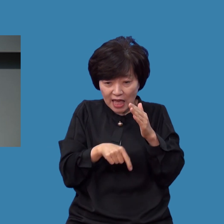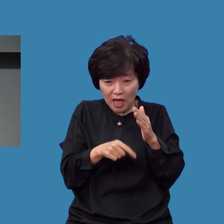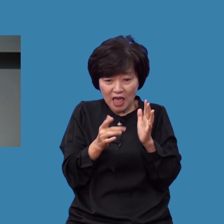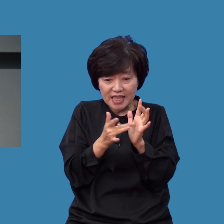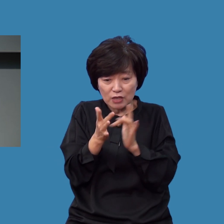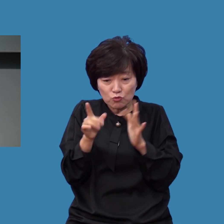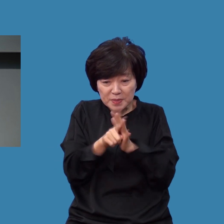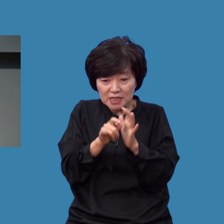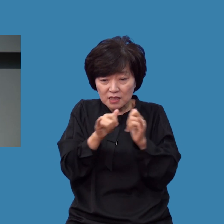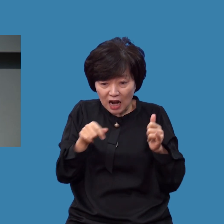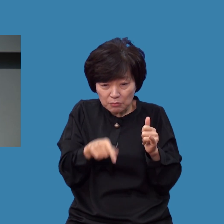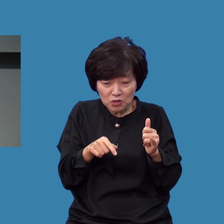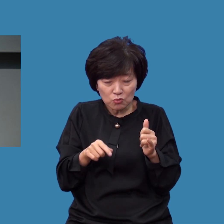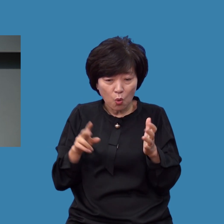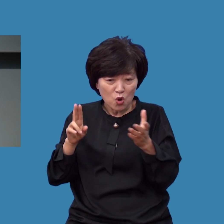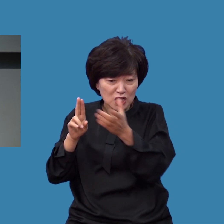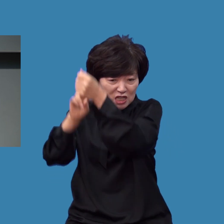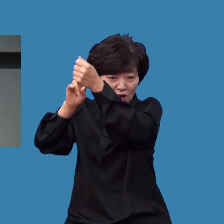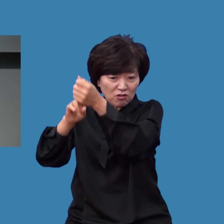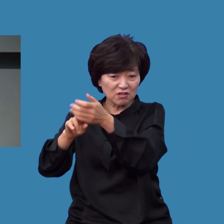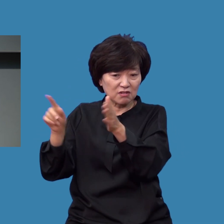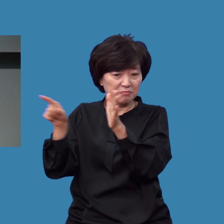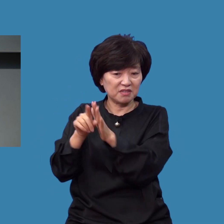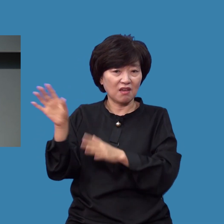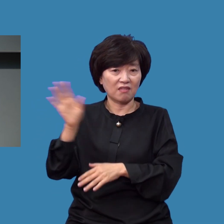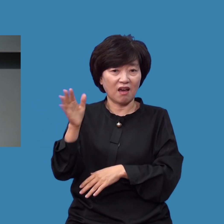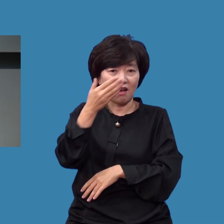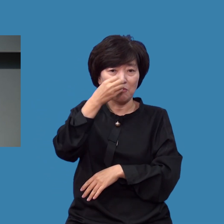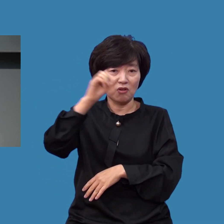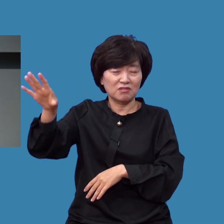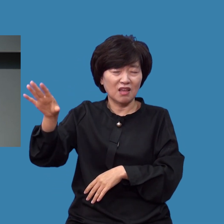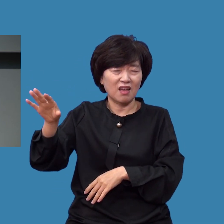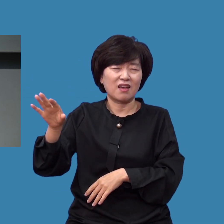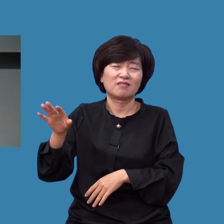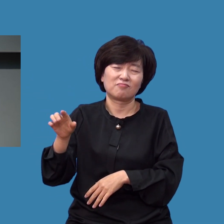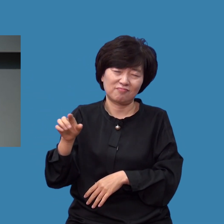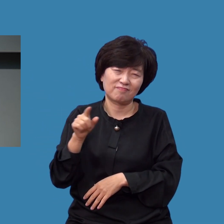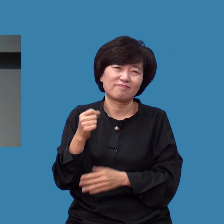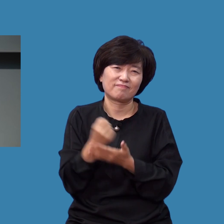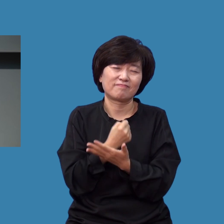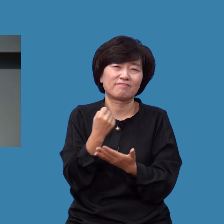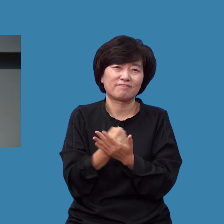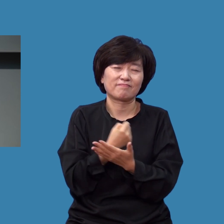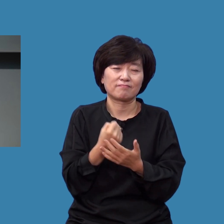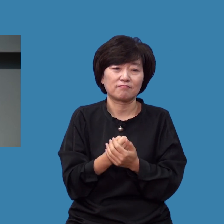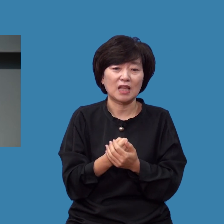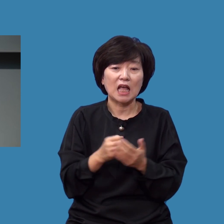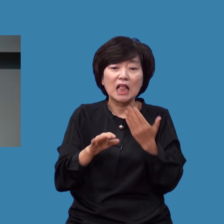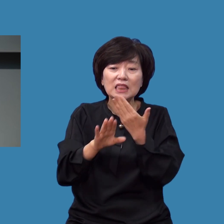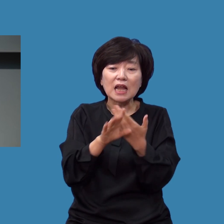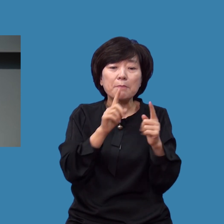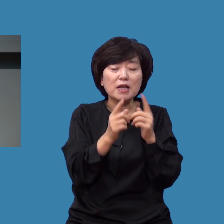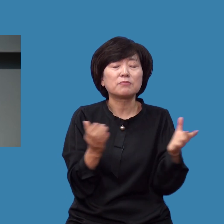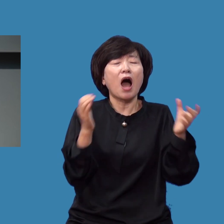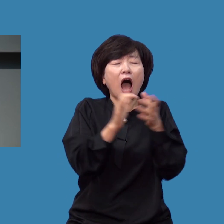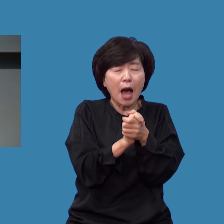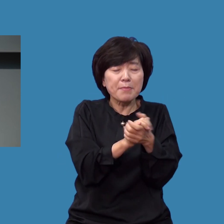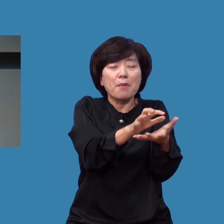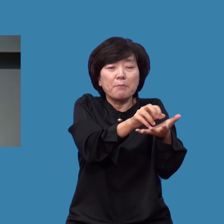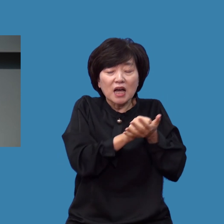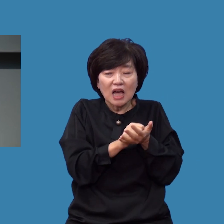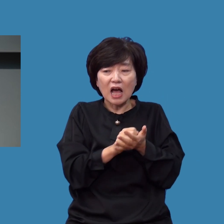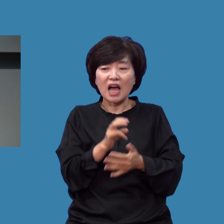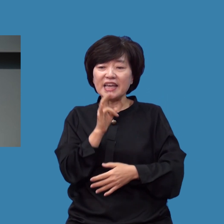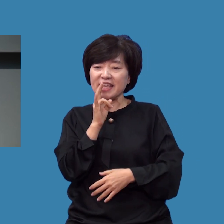역사를 다 멸시하려고 하는, 그래서 다른 성경의 말씀들은 다 인정하고 아멘하면서도 예언과 방언에 대해서는 굳이 금하려